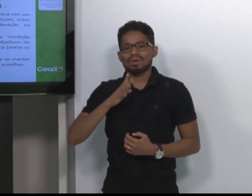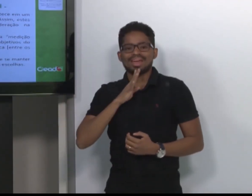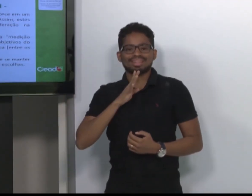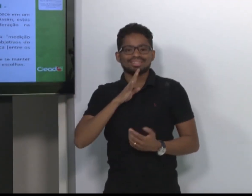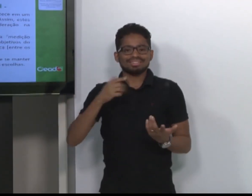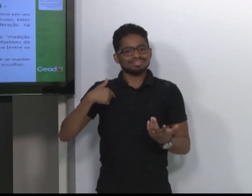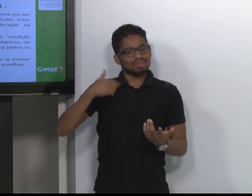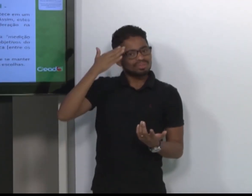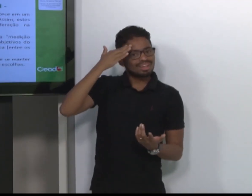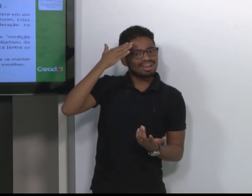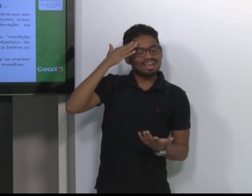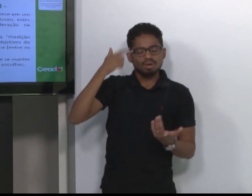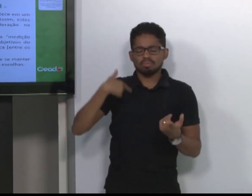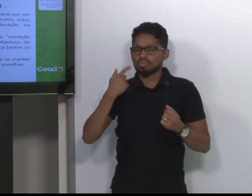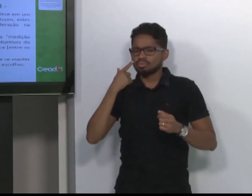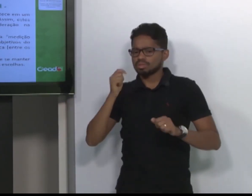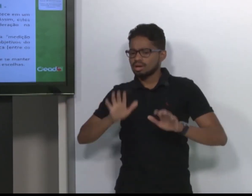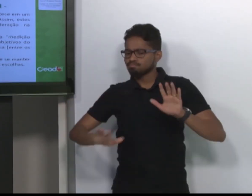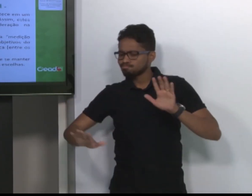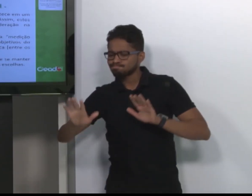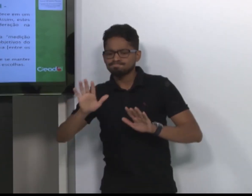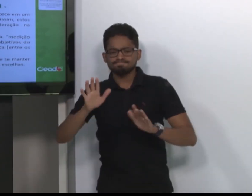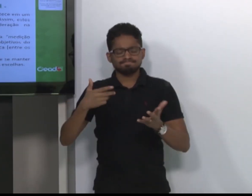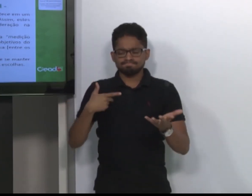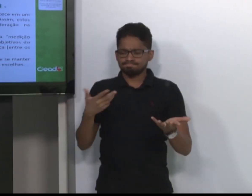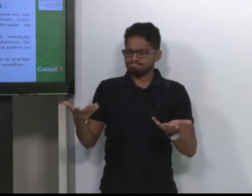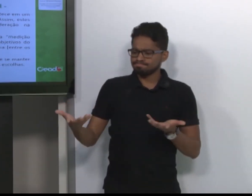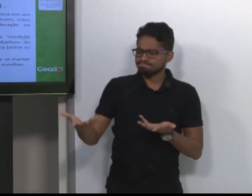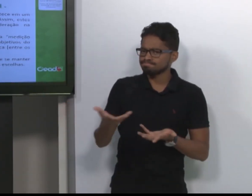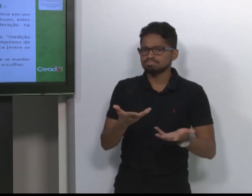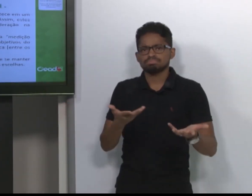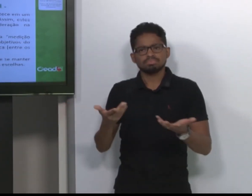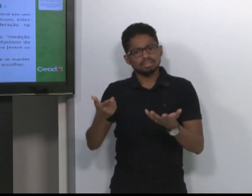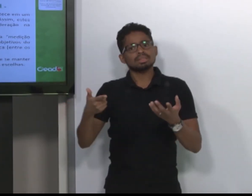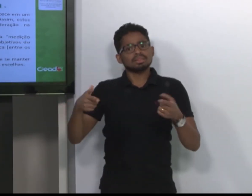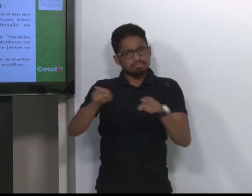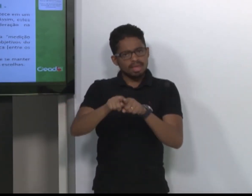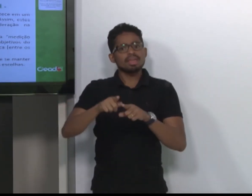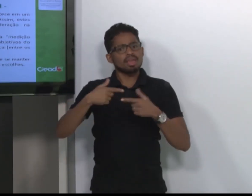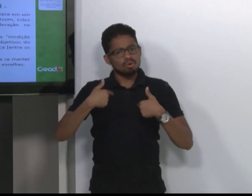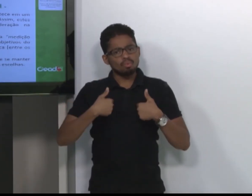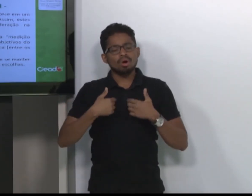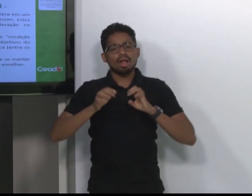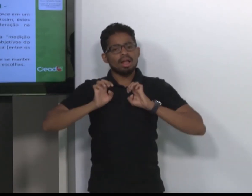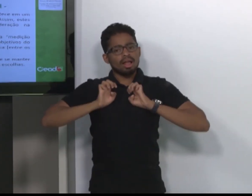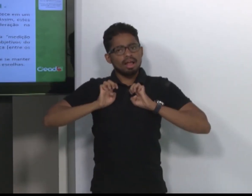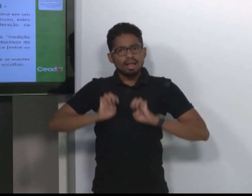Isso é a minha responsabilidade. Então, eu devo saber, eu devo conhecer a minha responsabilidade nesse processo.